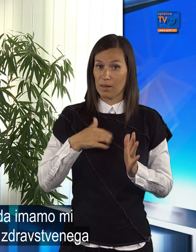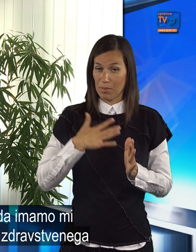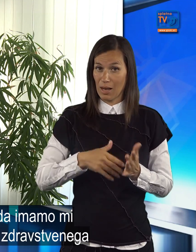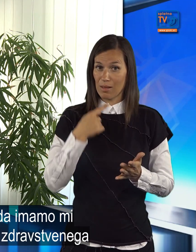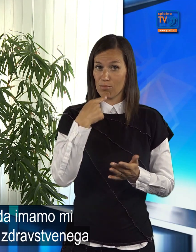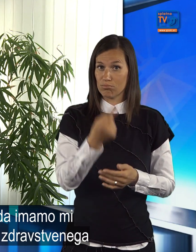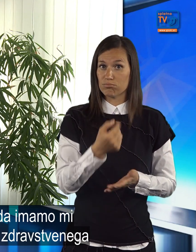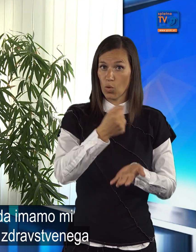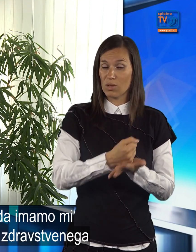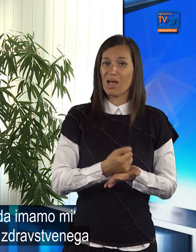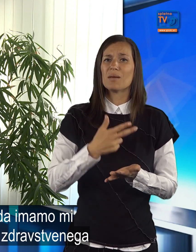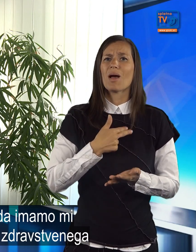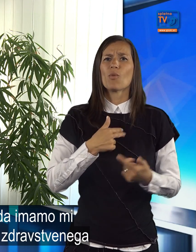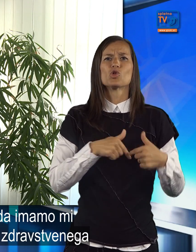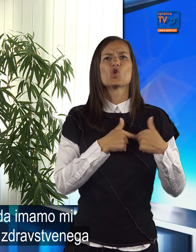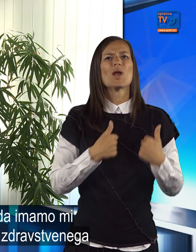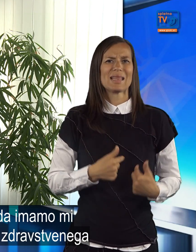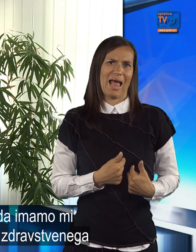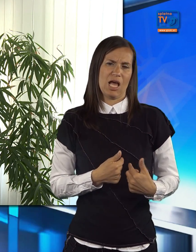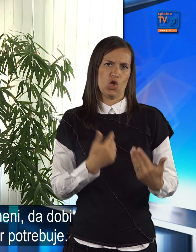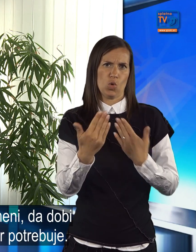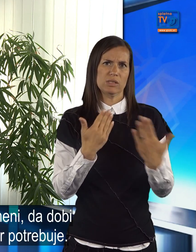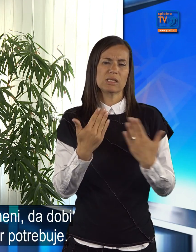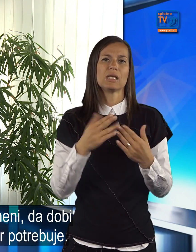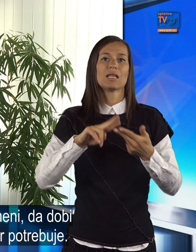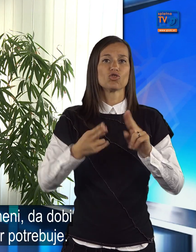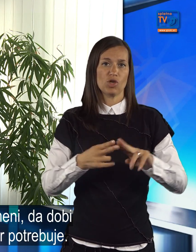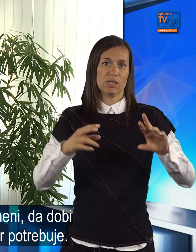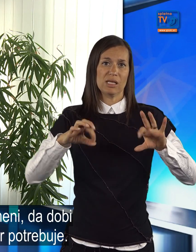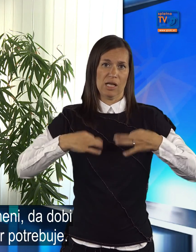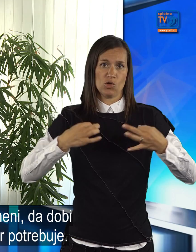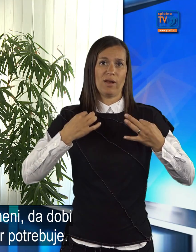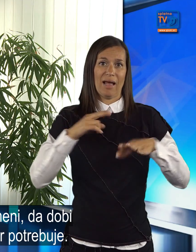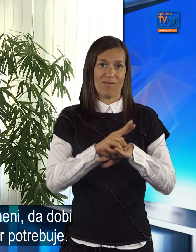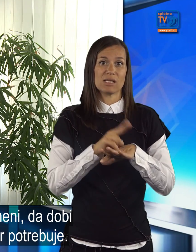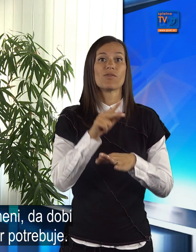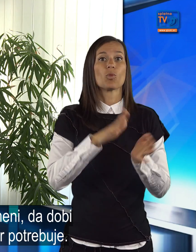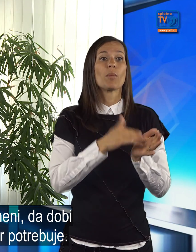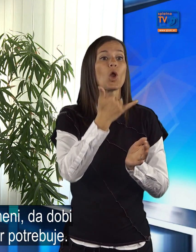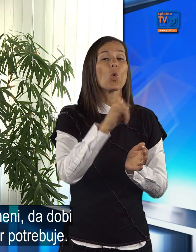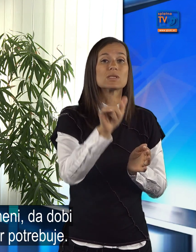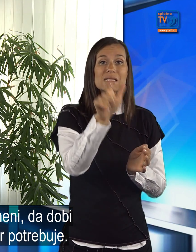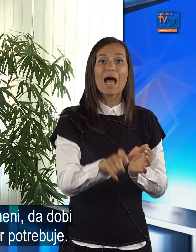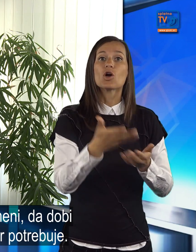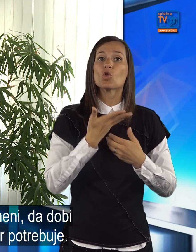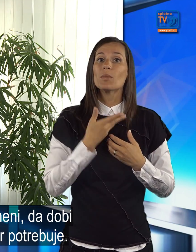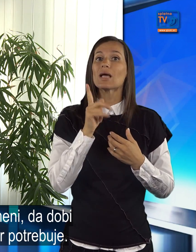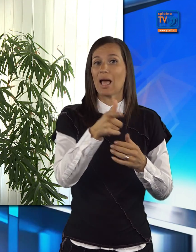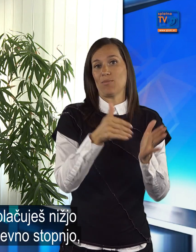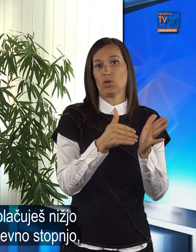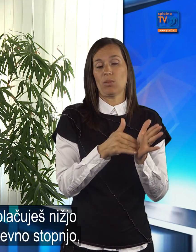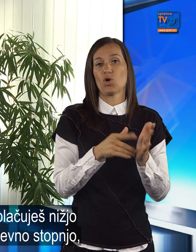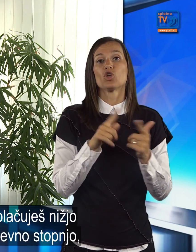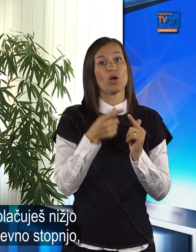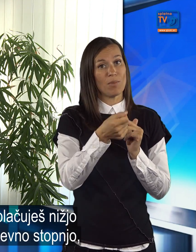Še enkrat bi rad poudaril, da imamo mi solidarnostni način zdravstvenega varstva, kar pomeni, da dobi vsakdo tisto, kar potrebuje. Se